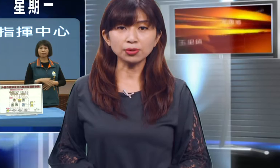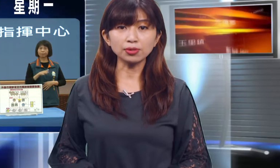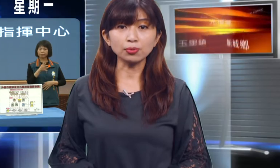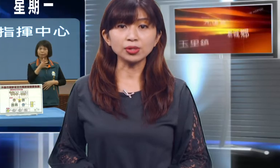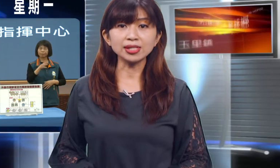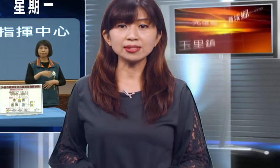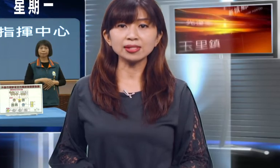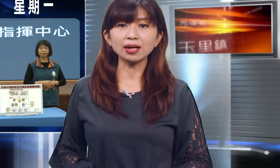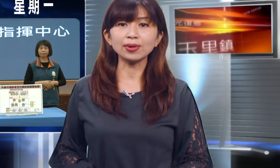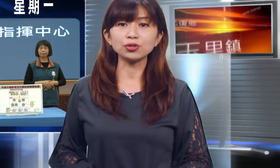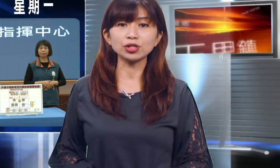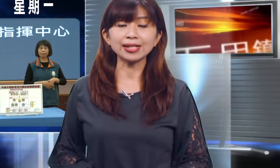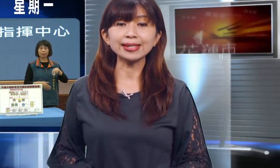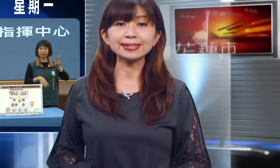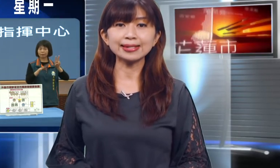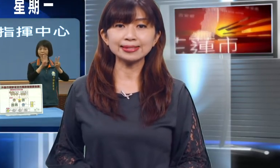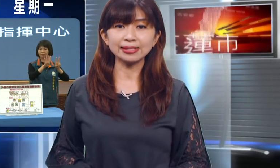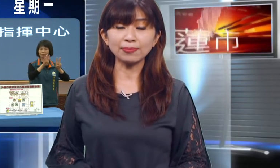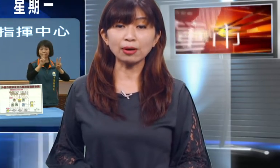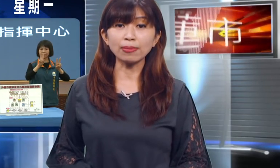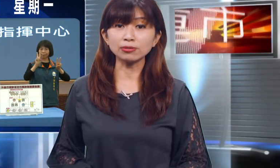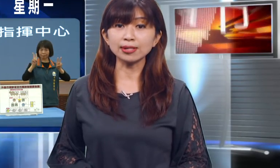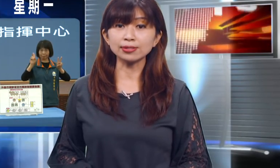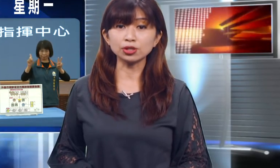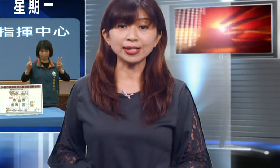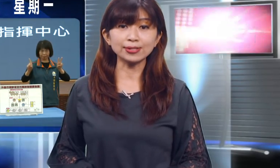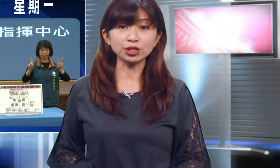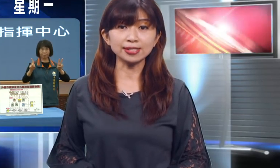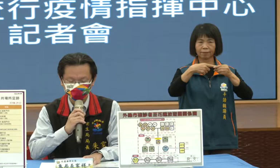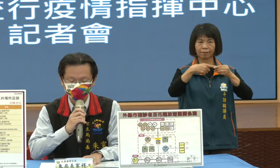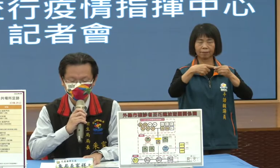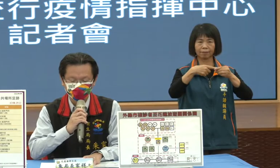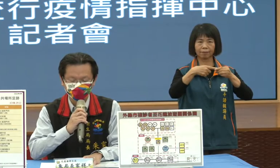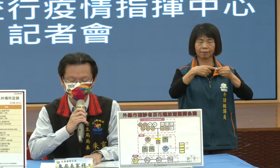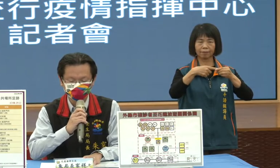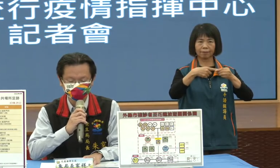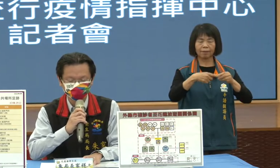控当中，也呼吁乡亲赶快施打第三剂疫苗，保障自身安全。